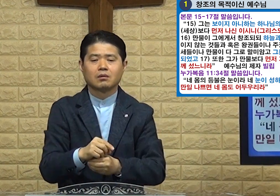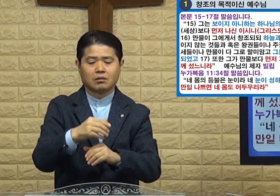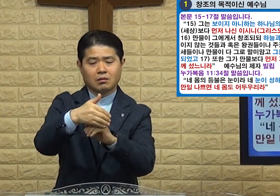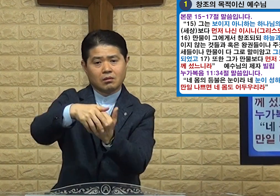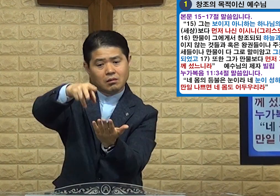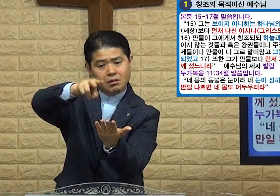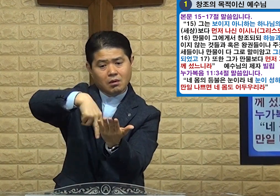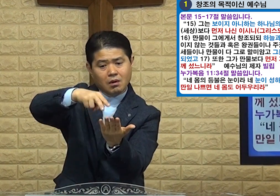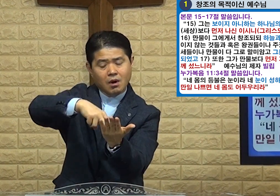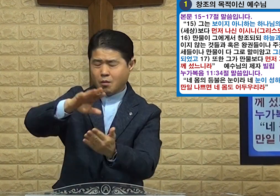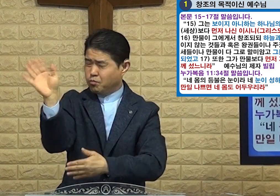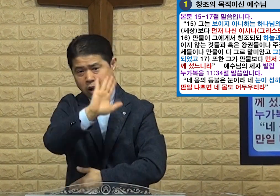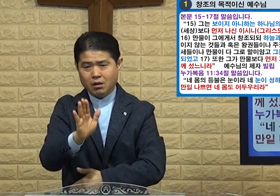이것을 비유로 말씀하셨는데